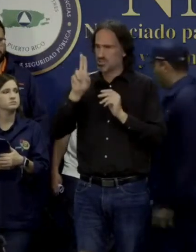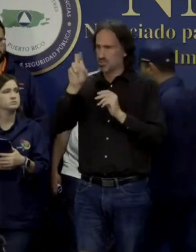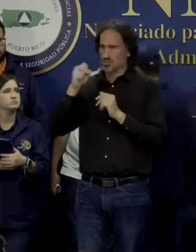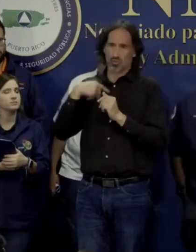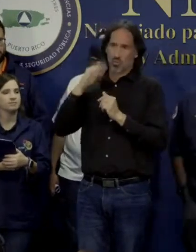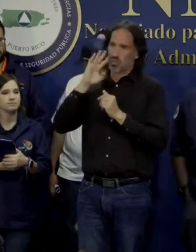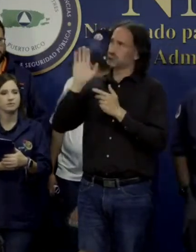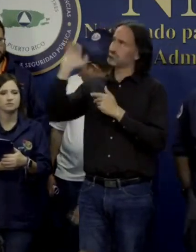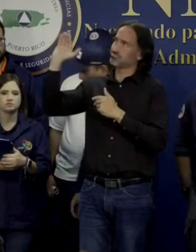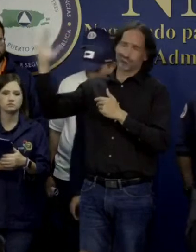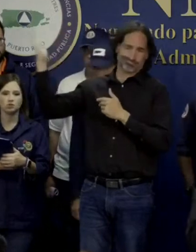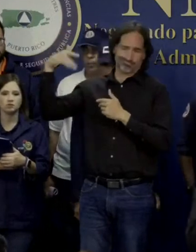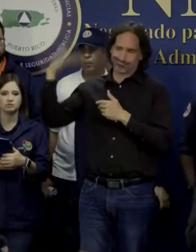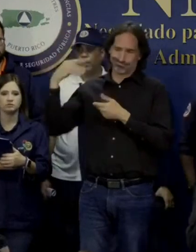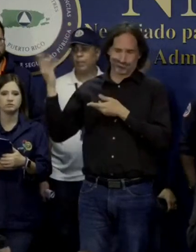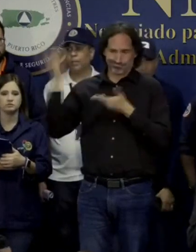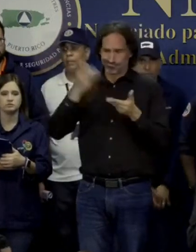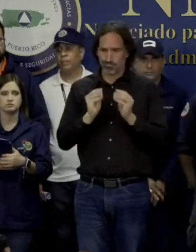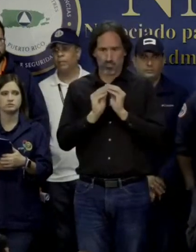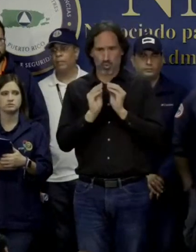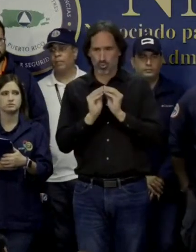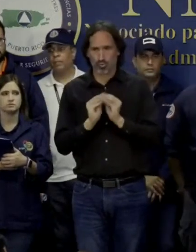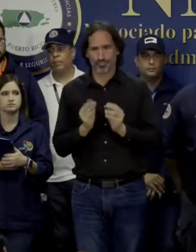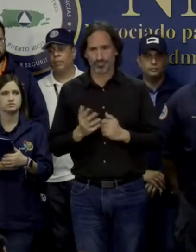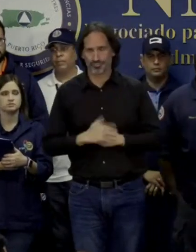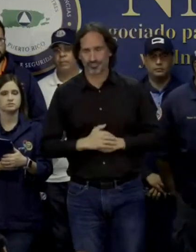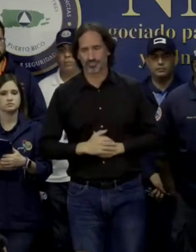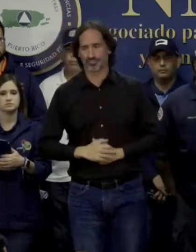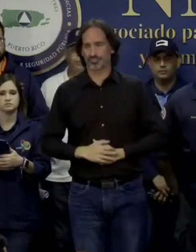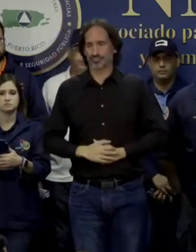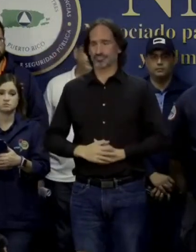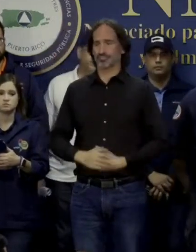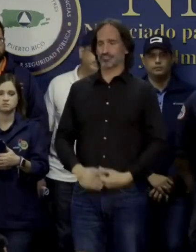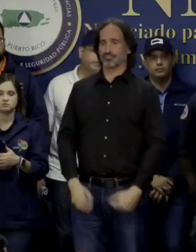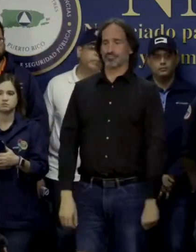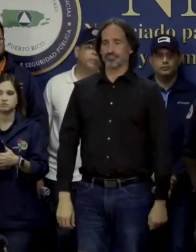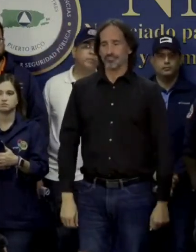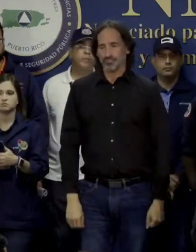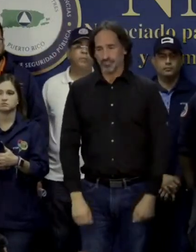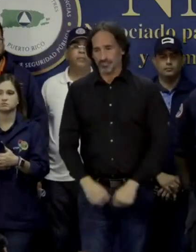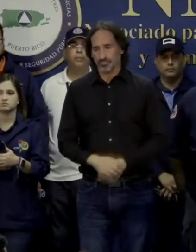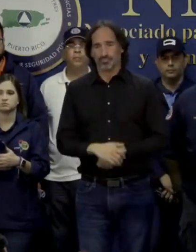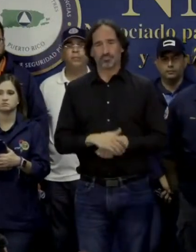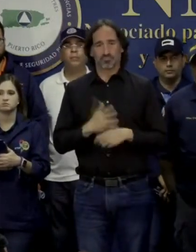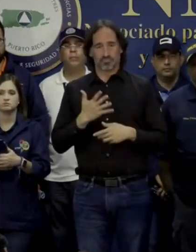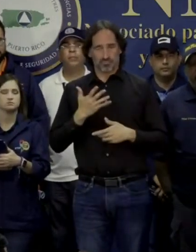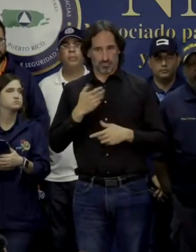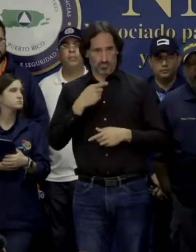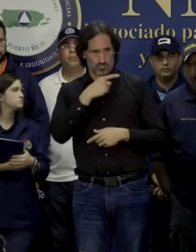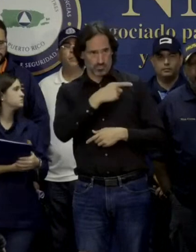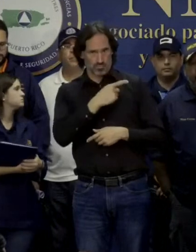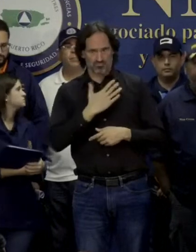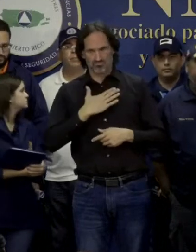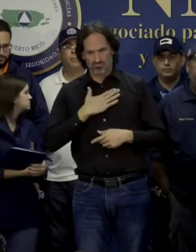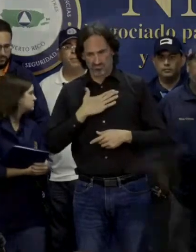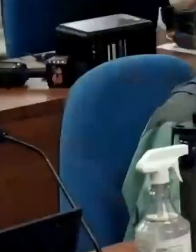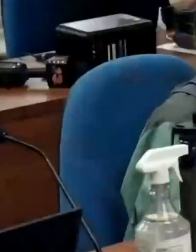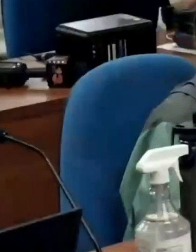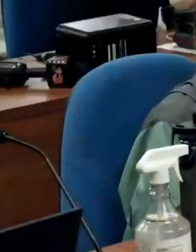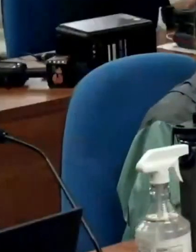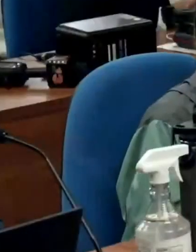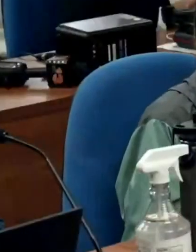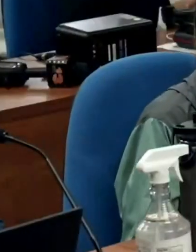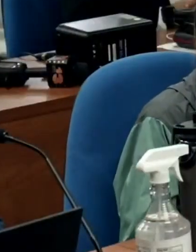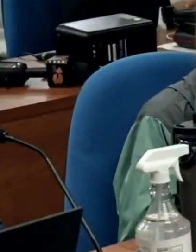con el vocero. Sí, siguiendo esa misma línea, gobernador, ¿usted estaría dispuesto y se podría a través de una orden ejecutiva reclutar ese personal, ese empleado de la